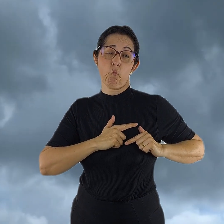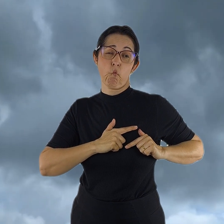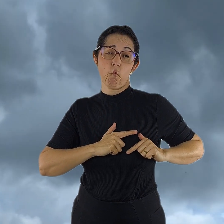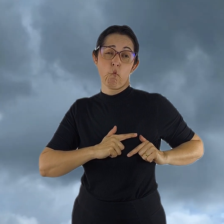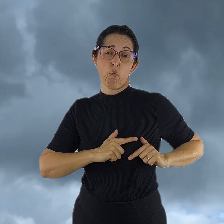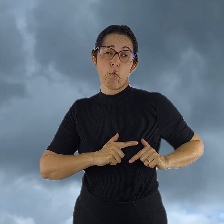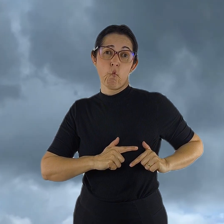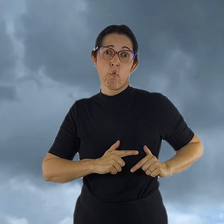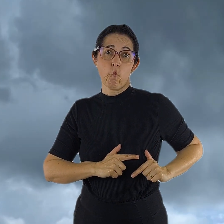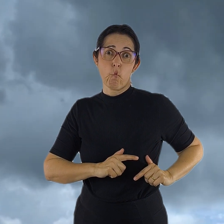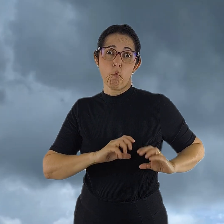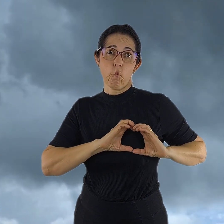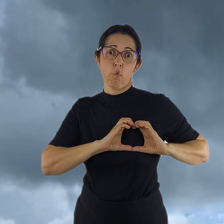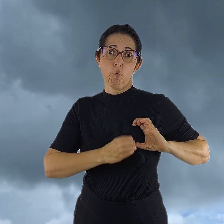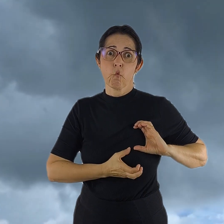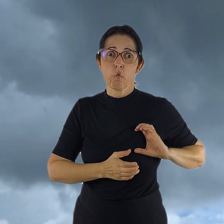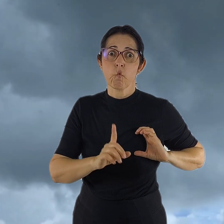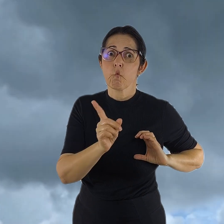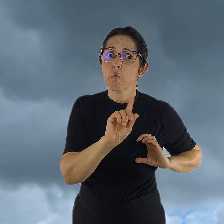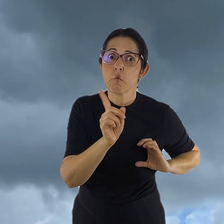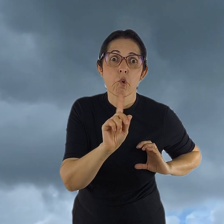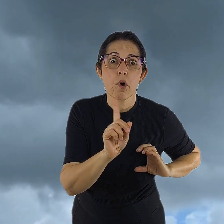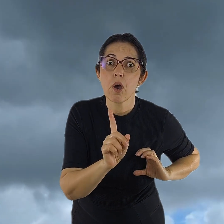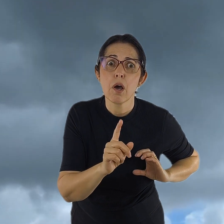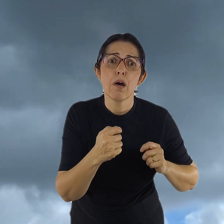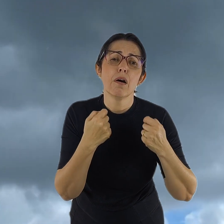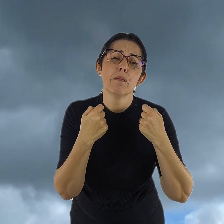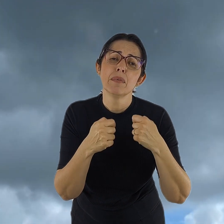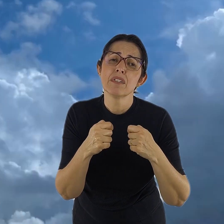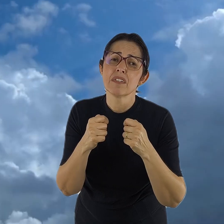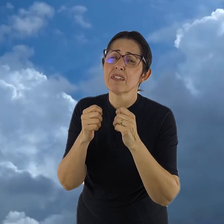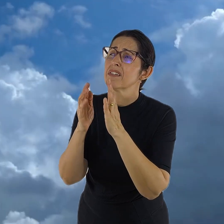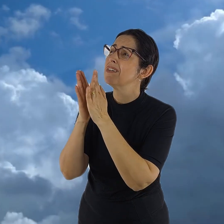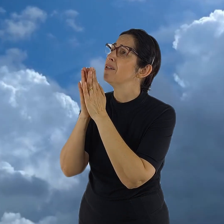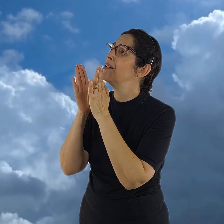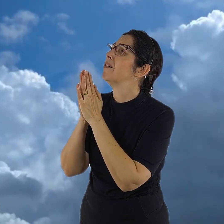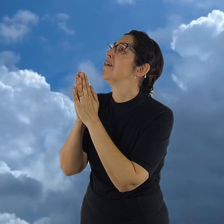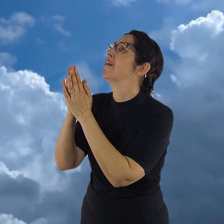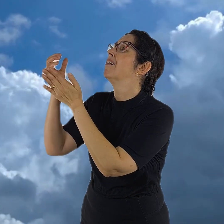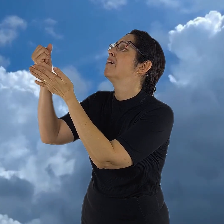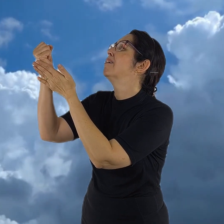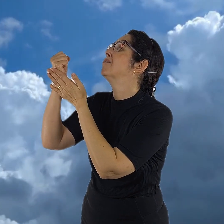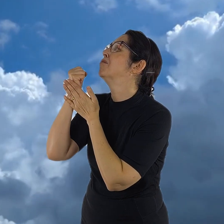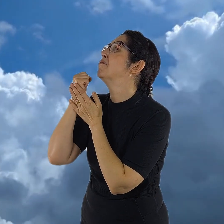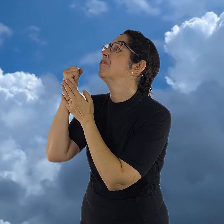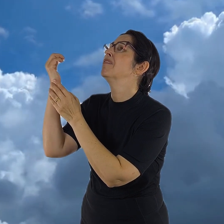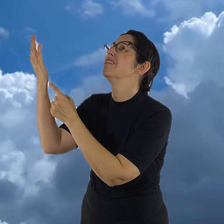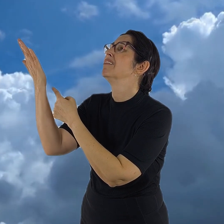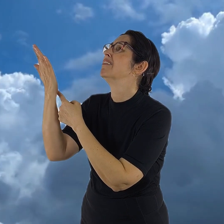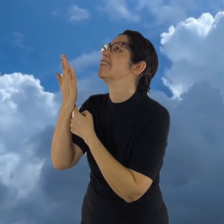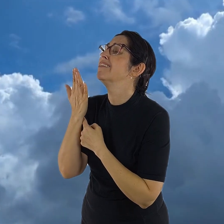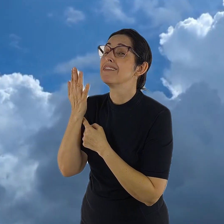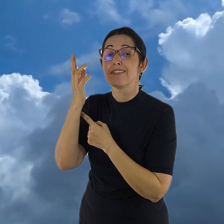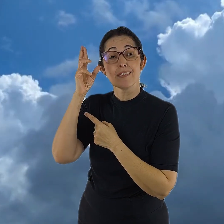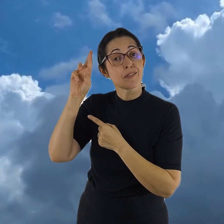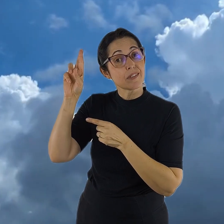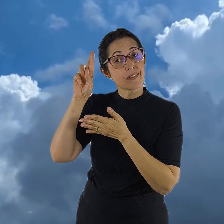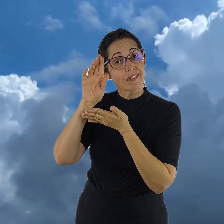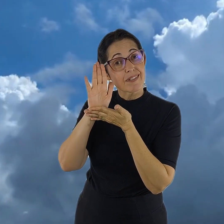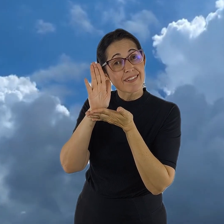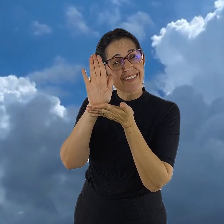por dentro. Não faça uma encenação, grite: ajuda-me, Senhor. E o Senhor vai te